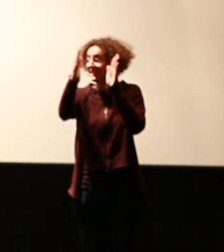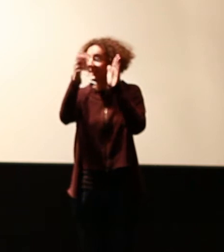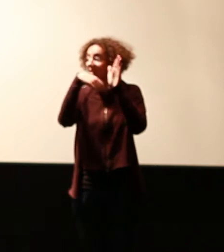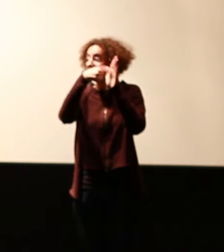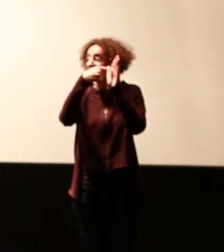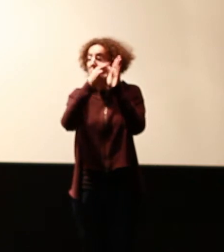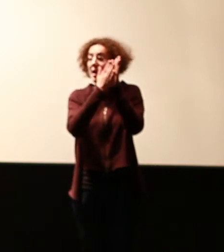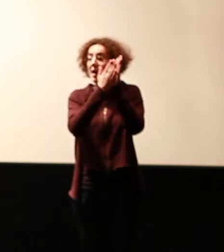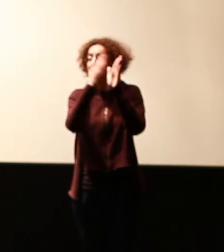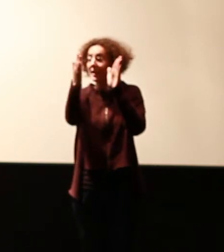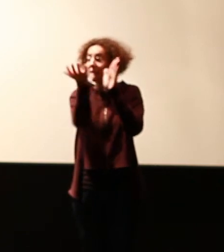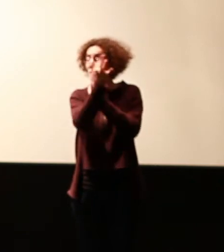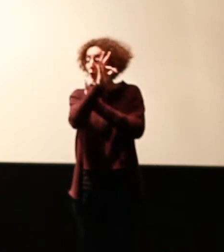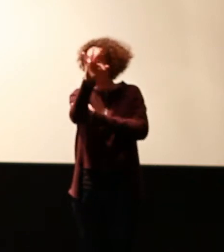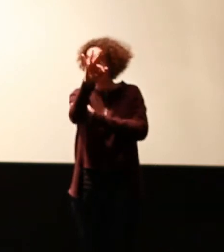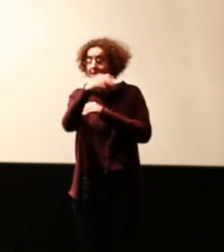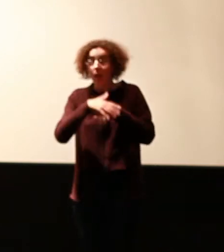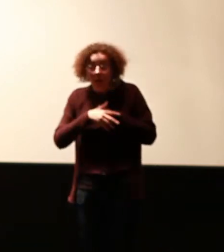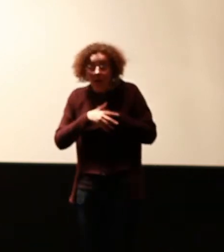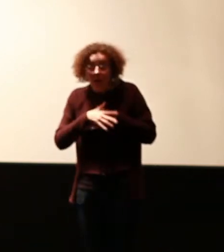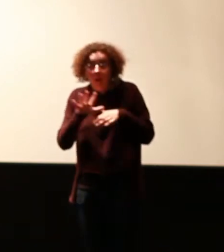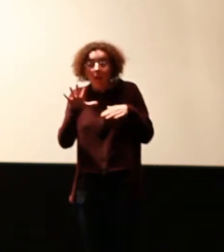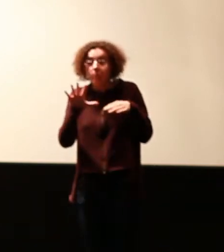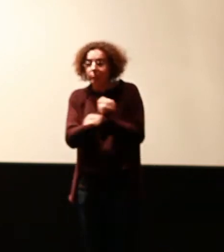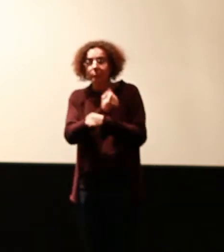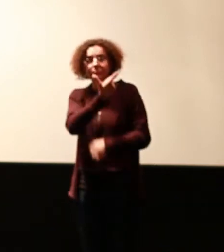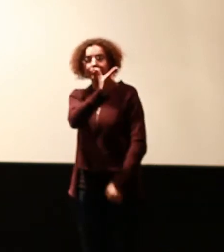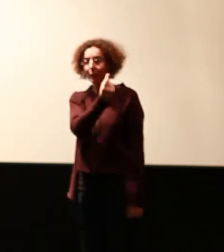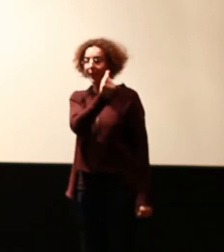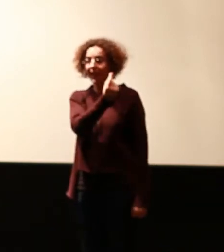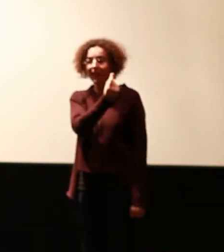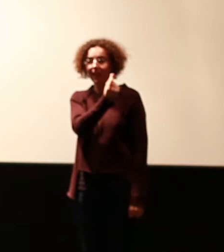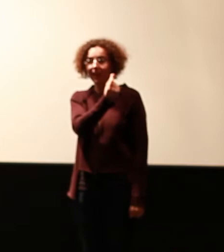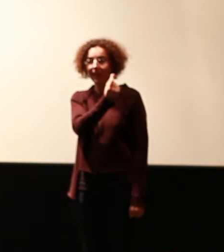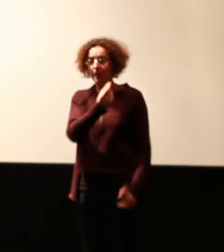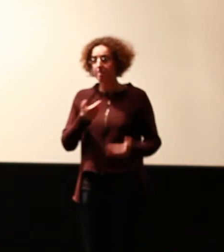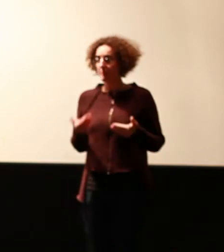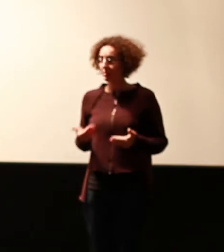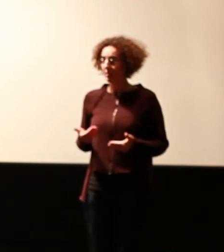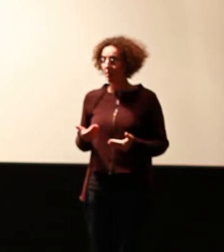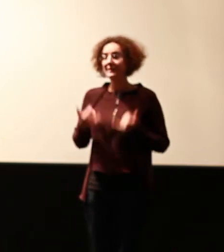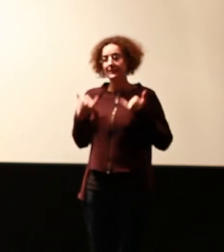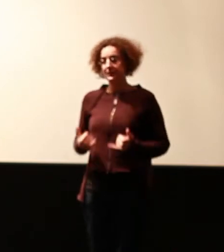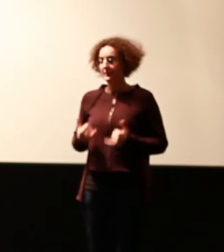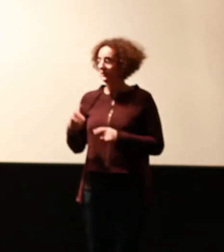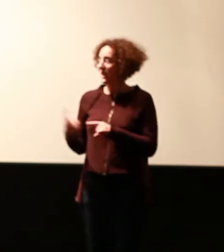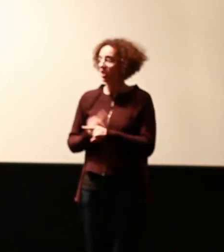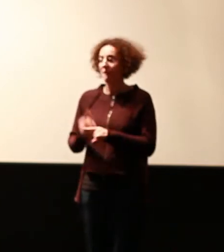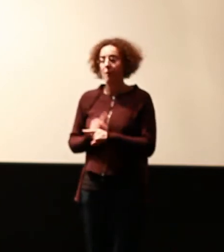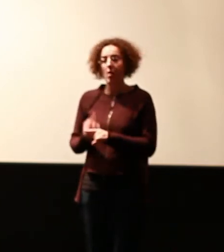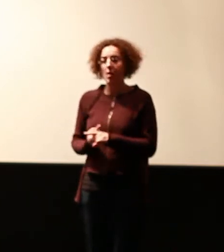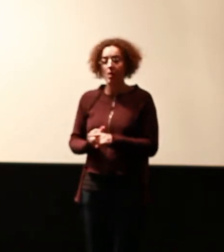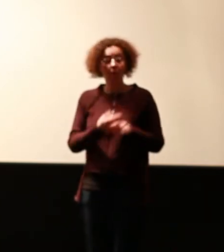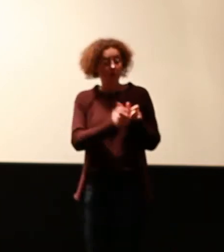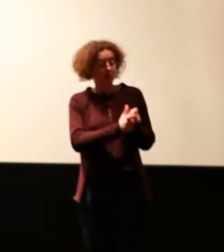présentation à la Cinémathèque française, un partenariat a été créé avec la Cinémathèque. Et maintenant, à chaque fois qu'un film sera sous-titré par Nice